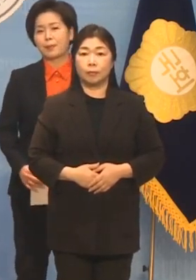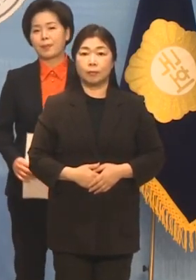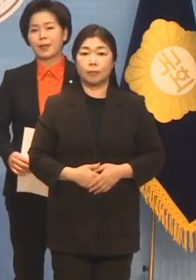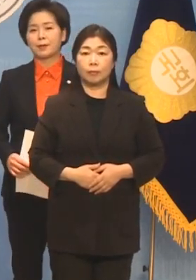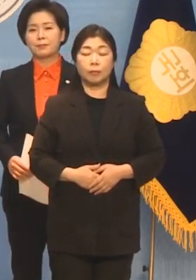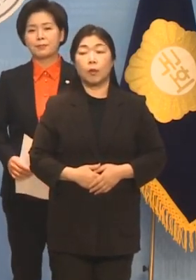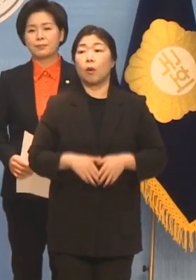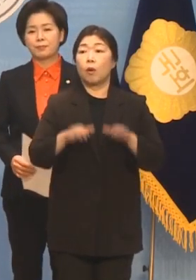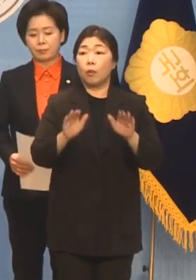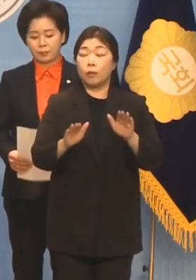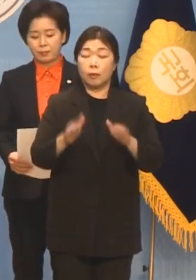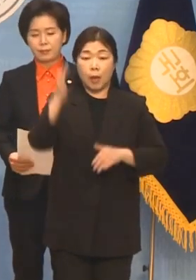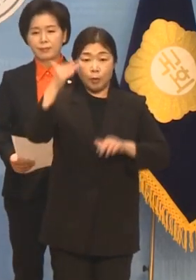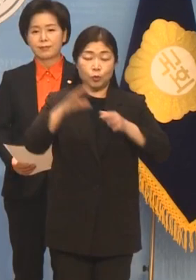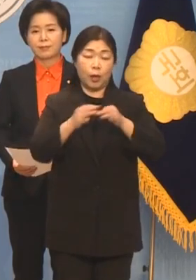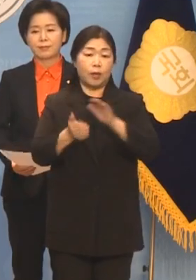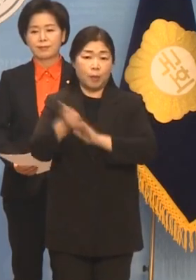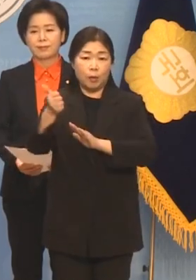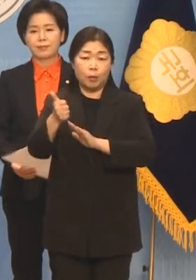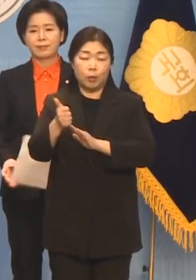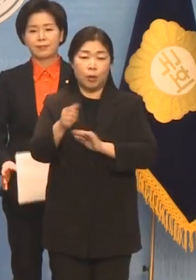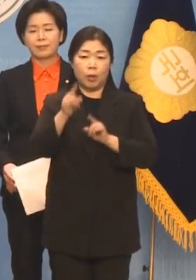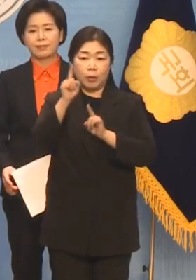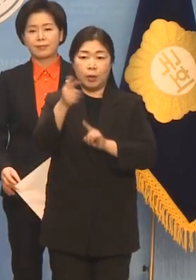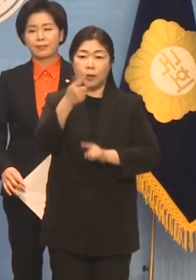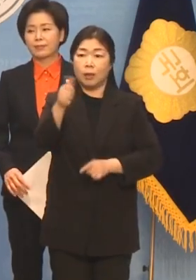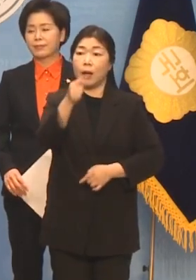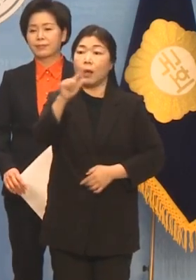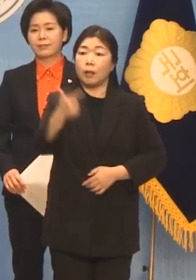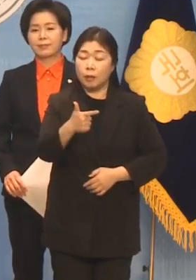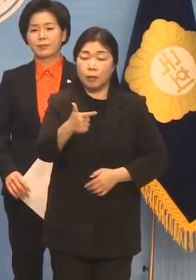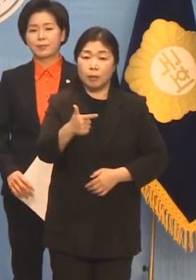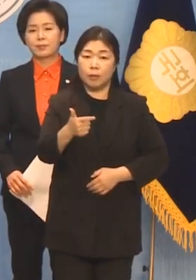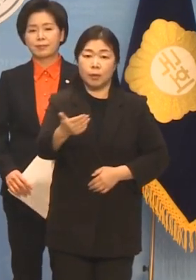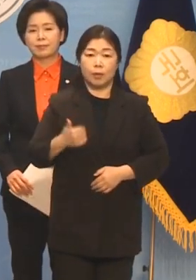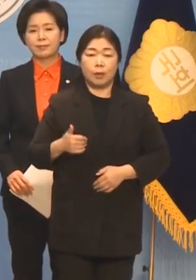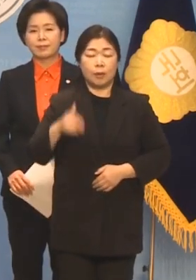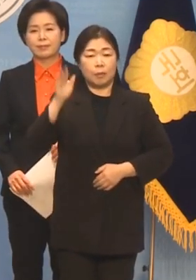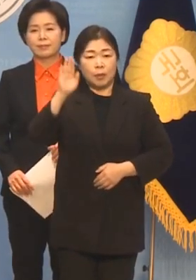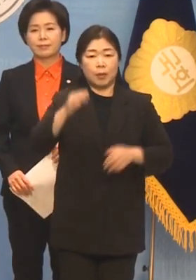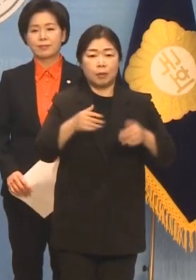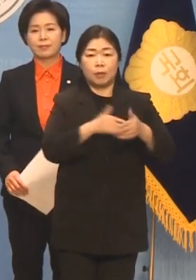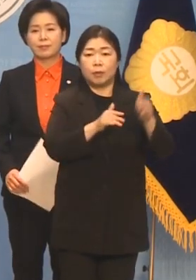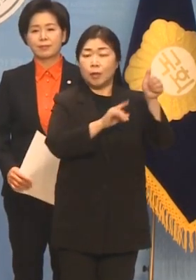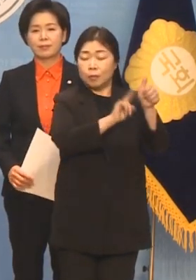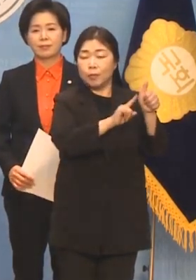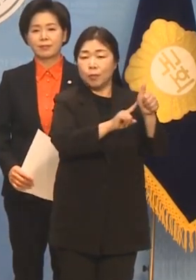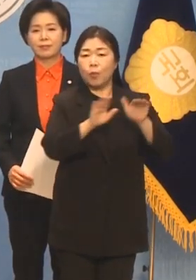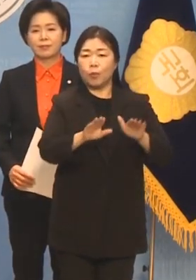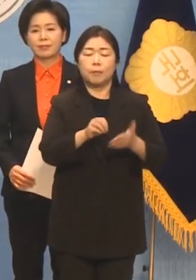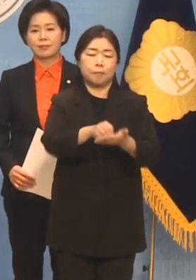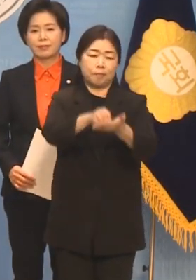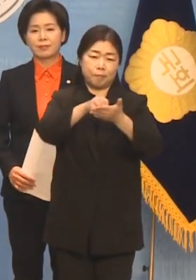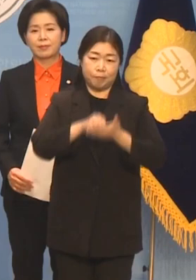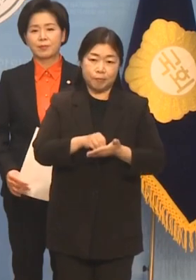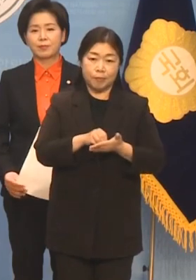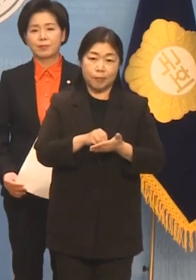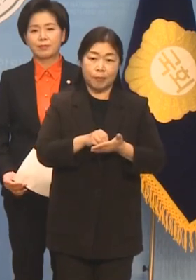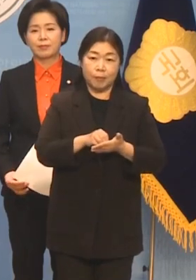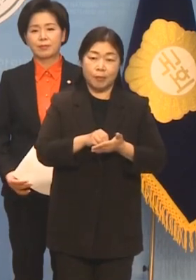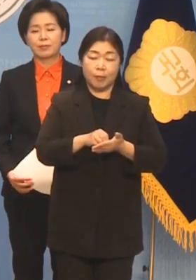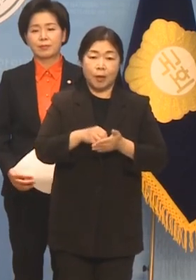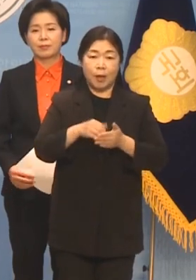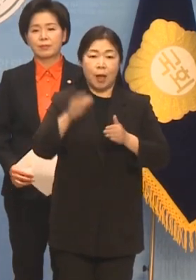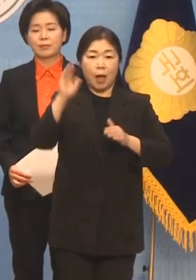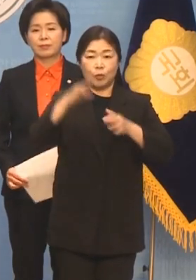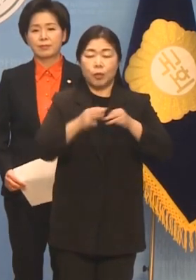네, 오늘 그 한국의 희망으로 이창한 전 미래부 실장님께서 이렇게 입당을